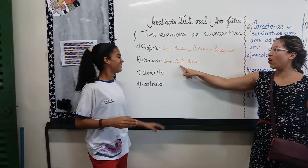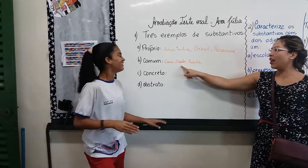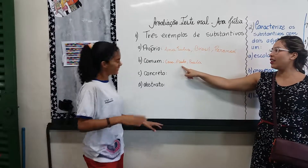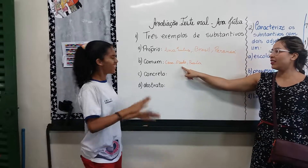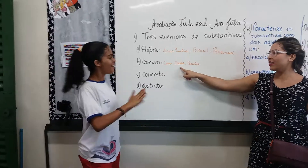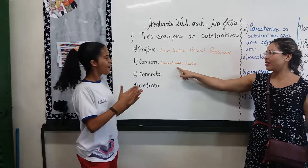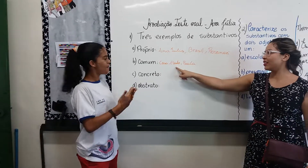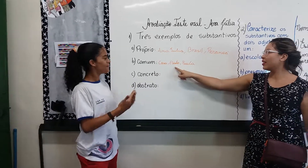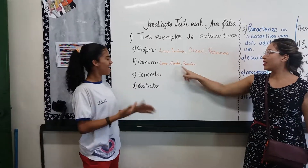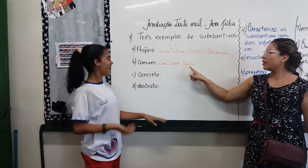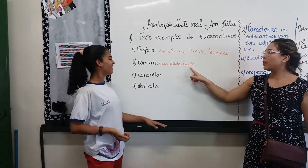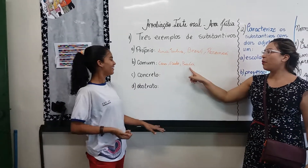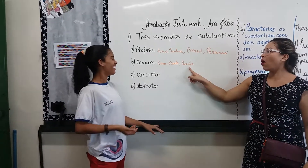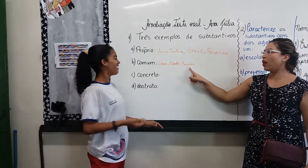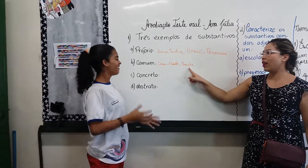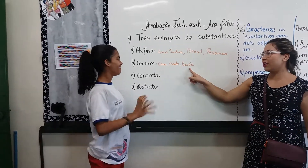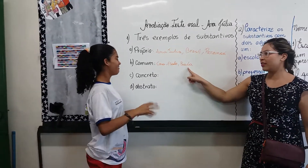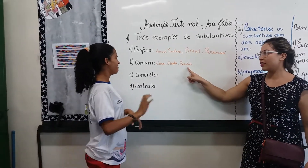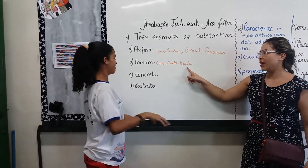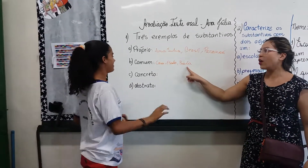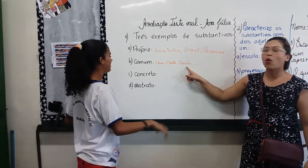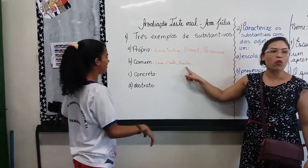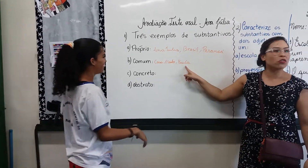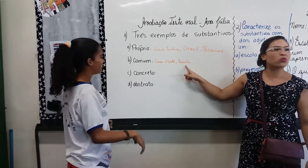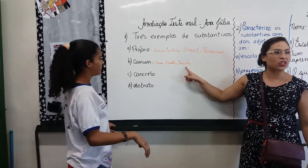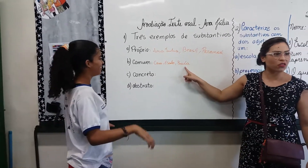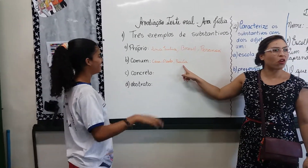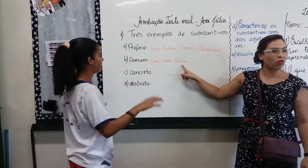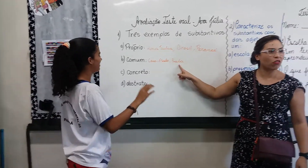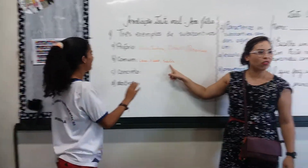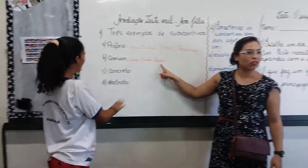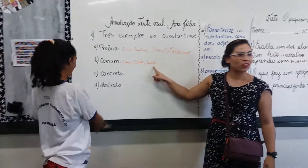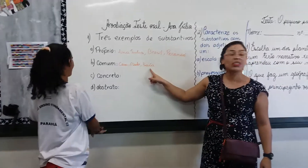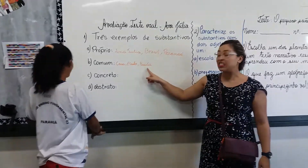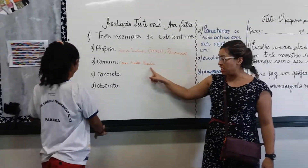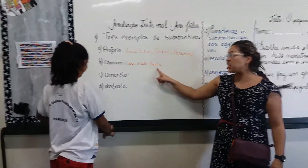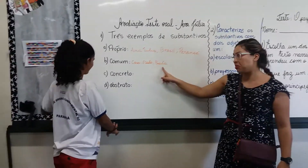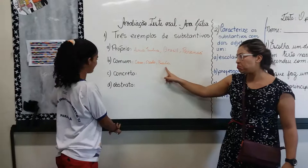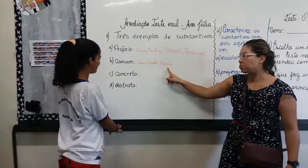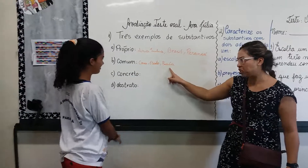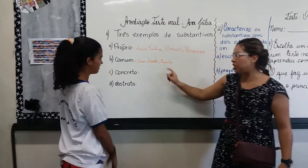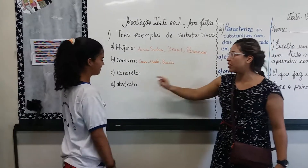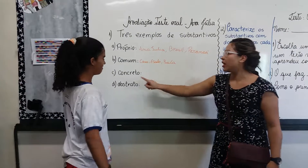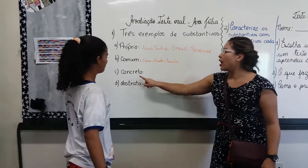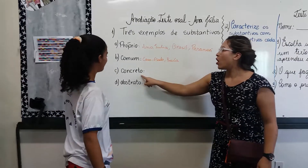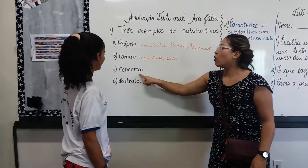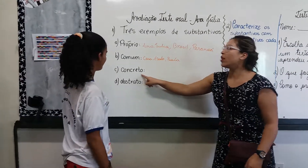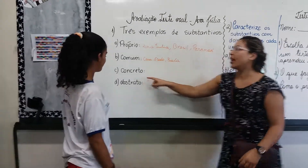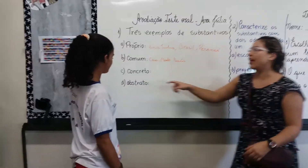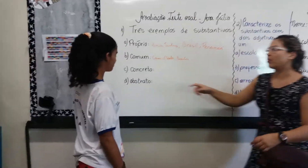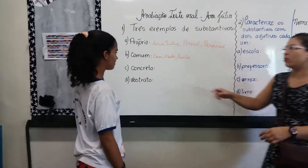escola, bola. É comum? Substantivo comum? Sim. Concreto.